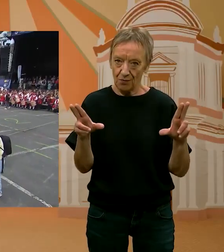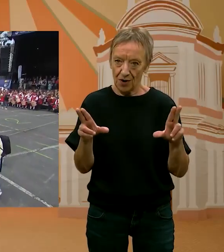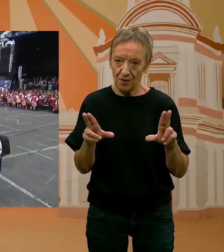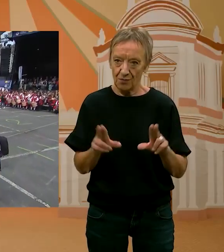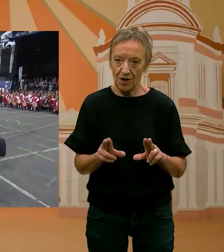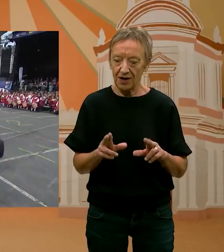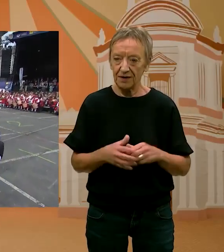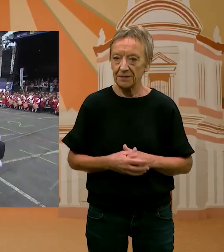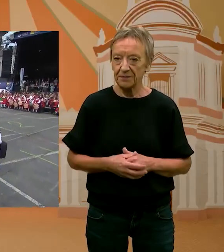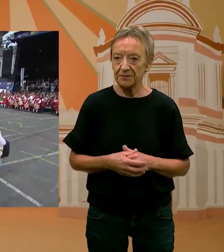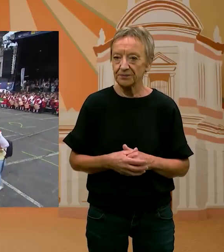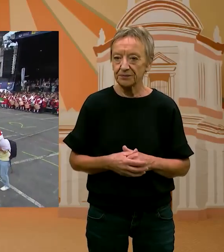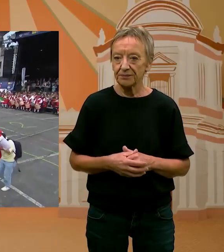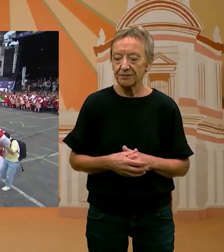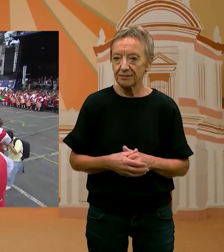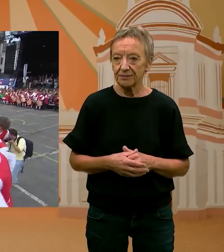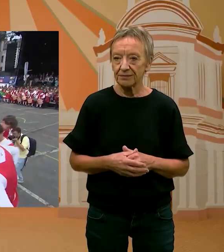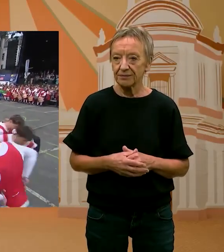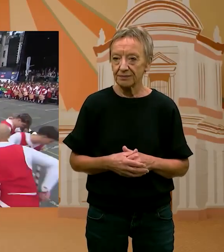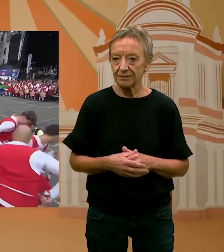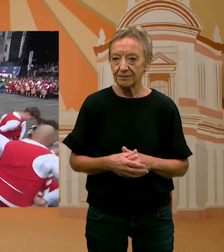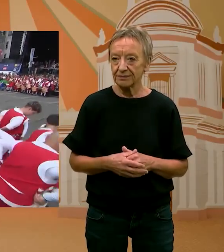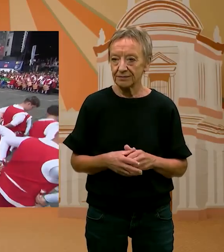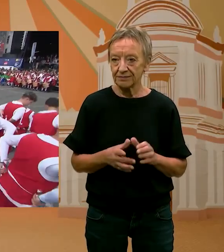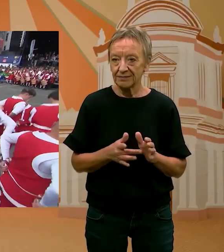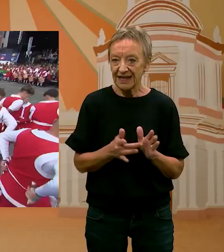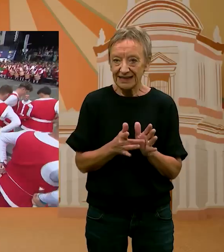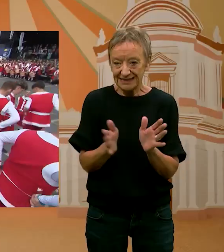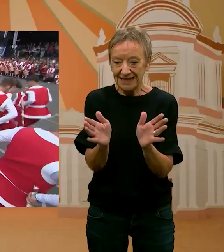C'est pour Simon est dans le coin à nouveau. Mettre en difficulté.